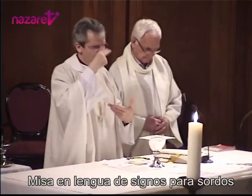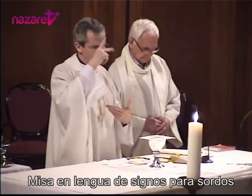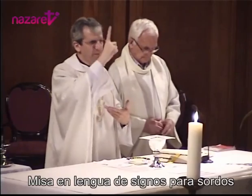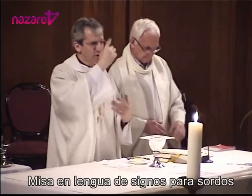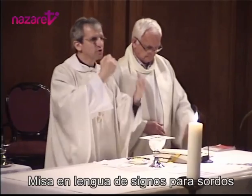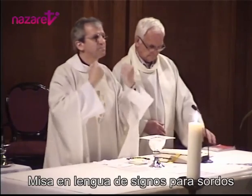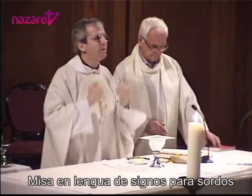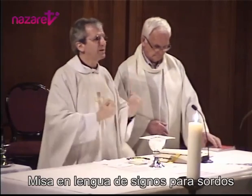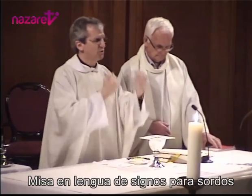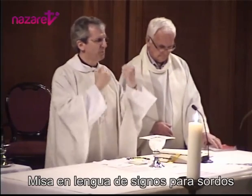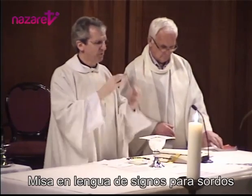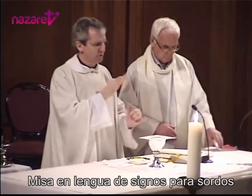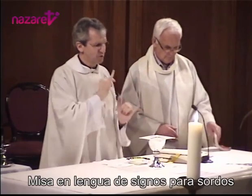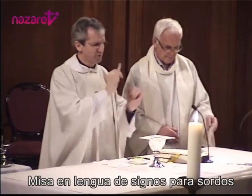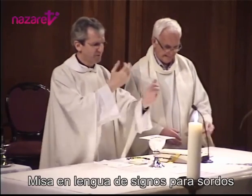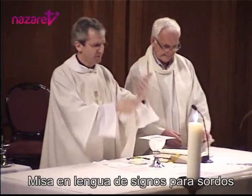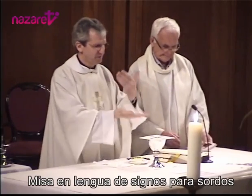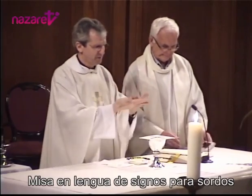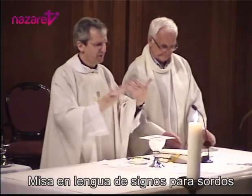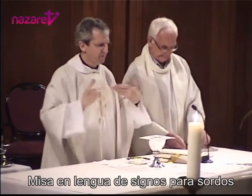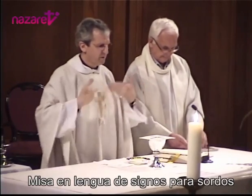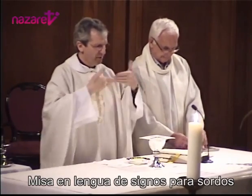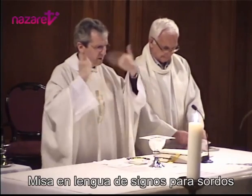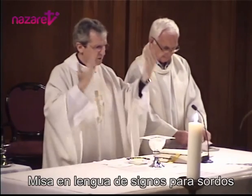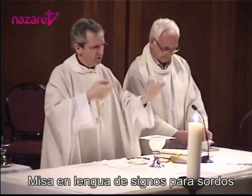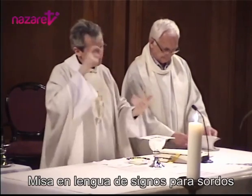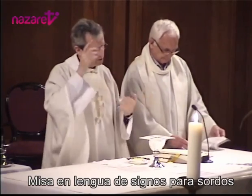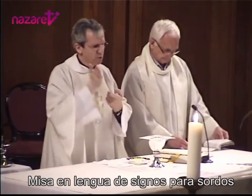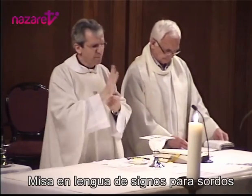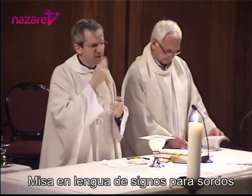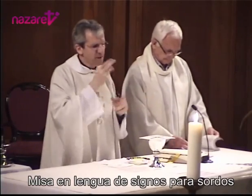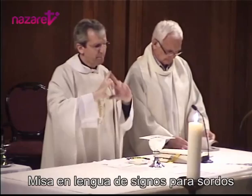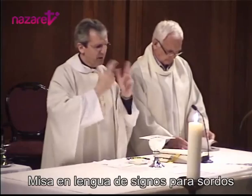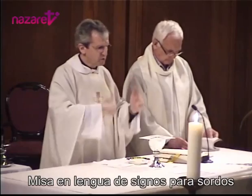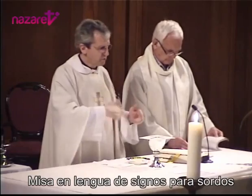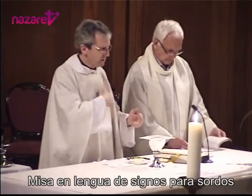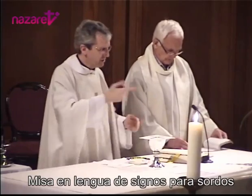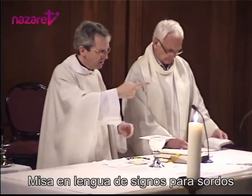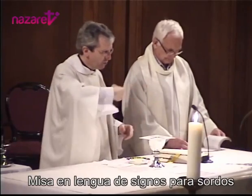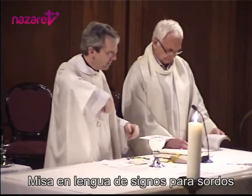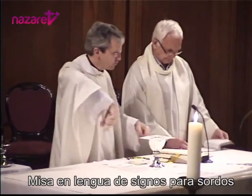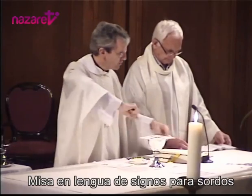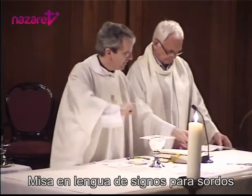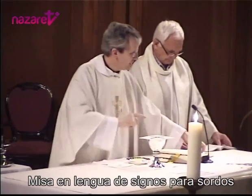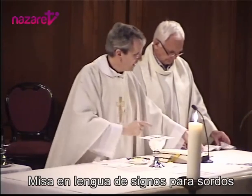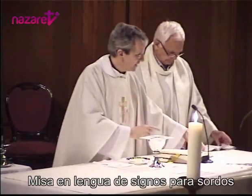agradable a Dios Padre Todopoderoso. El Señor reciba de tus manos este sacrificio para nuestro bien y el de toda su santa